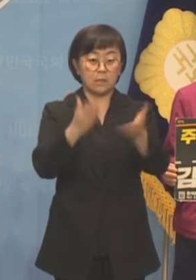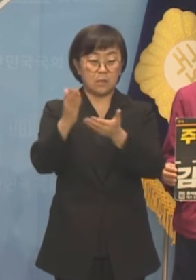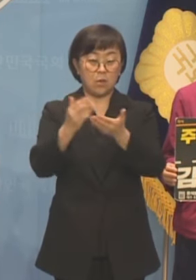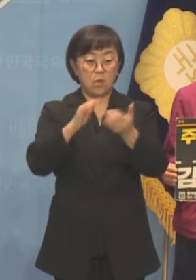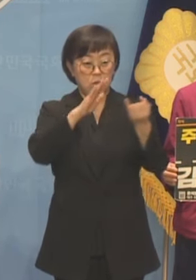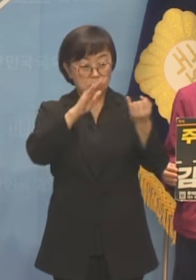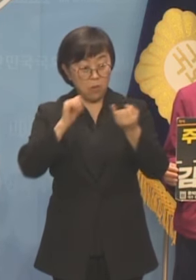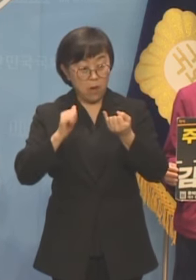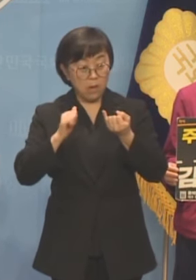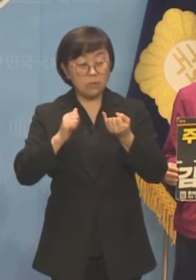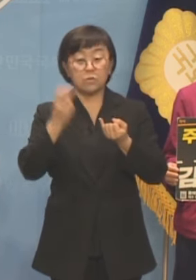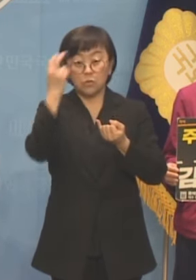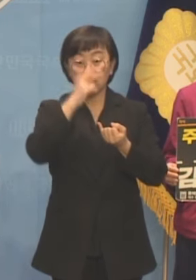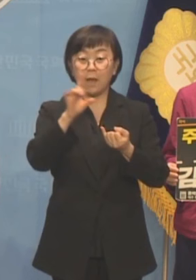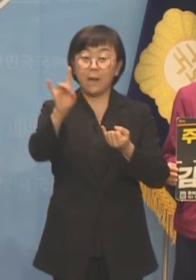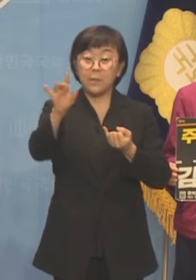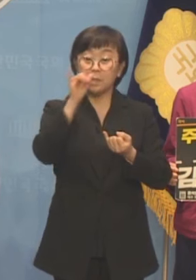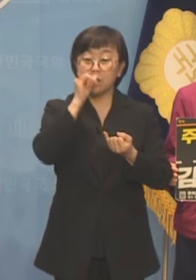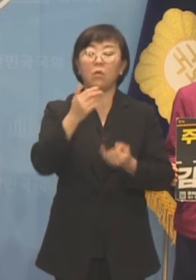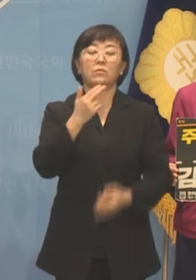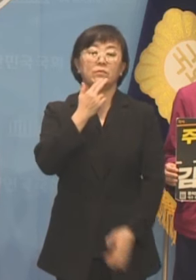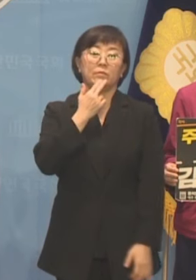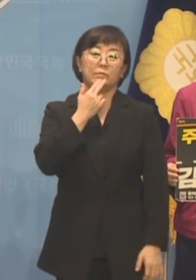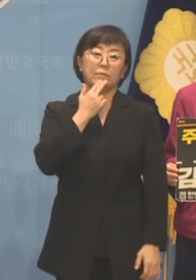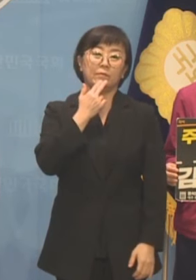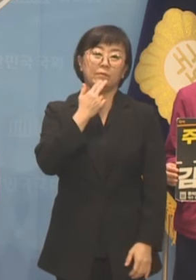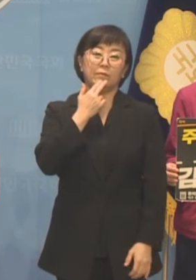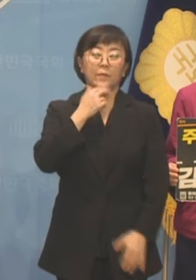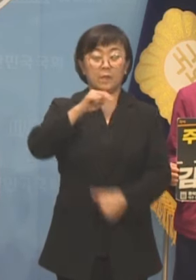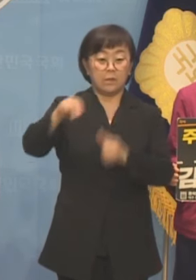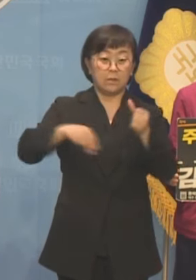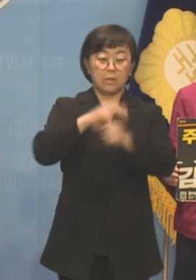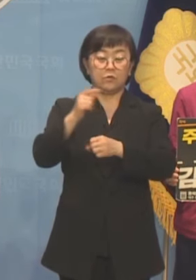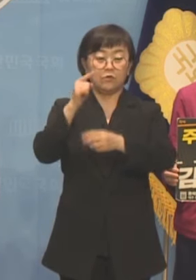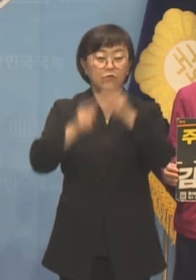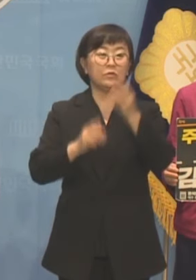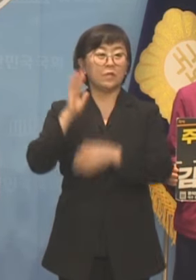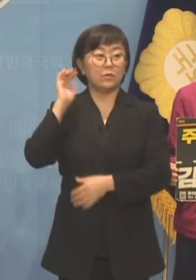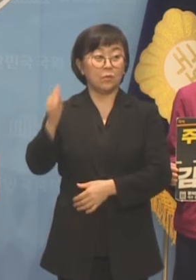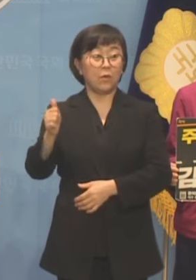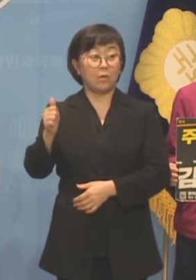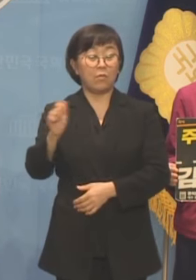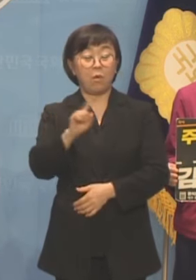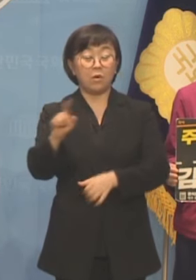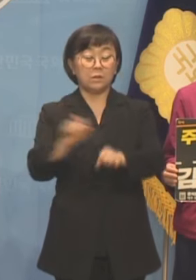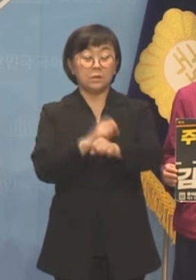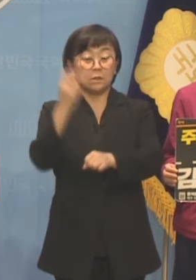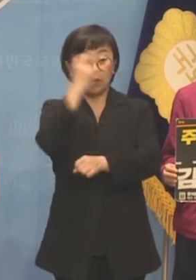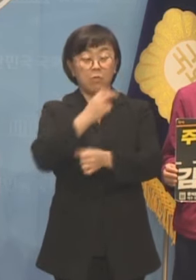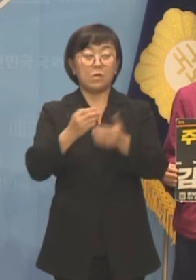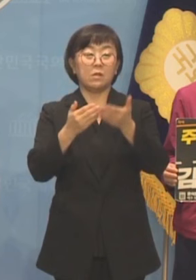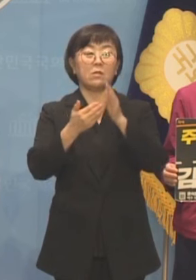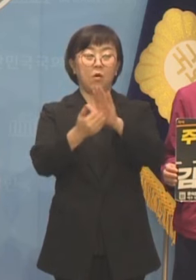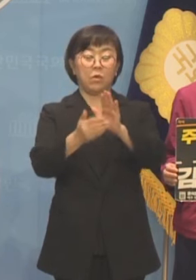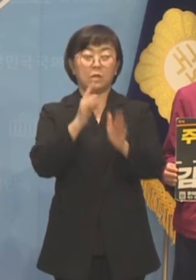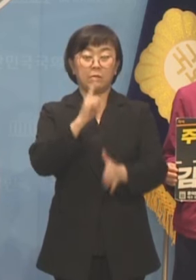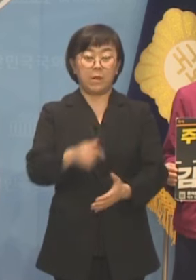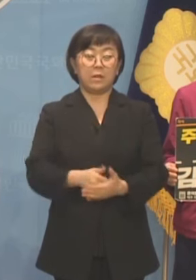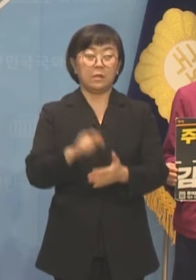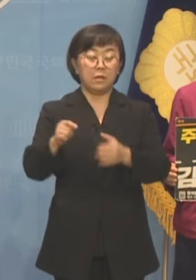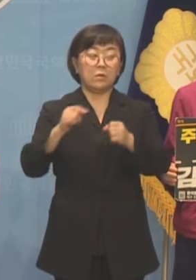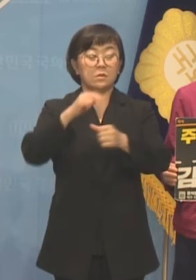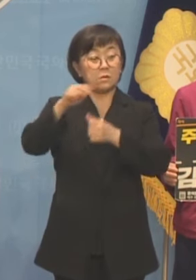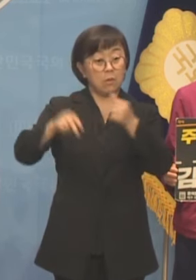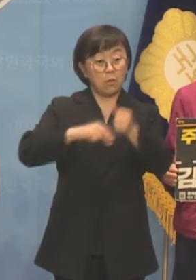소환조사가 단 한 번이라도 있었습니까 이런 상황에서도 윤성 대통령은 특검을 거부하 했는 것입니까